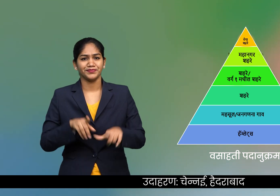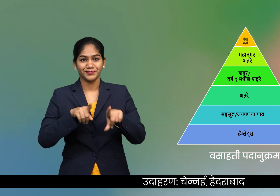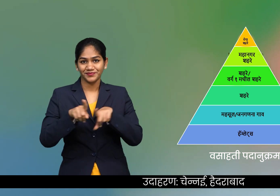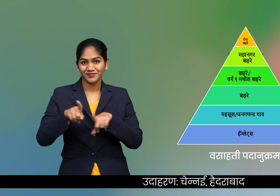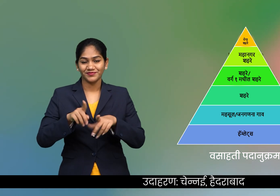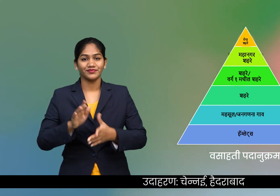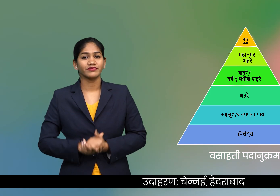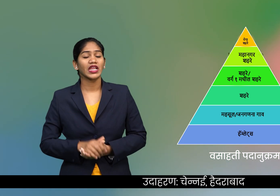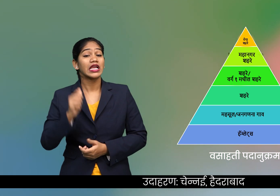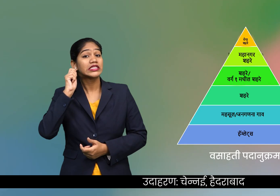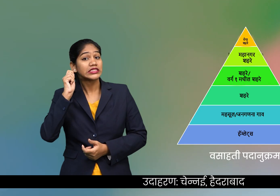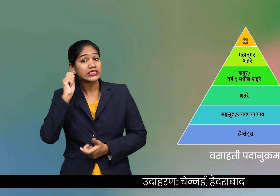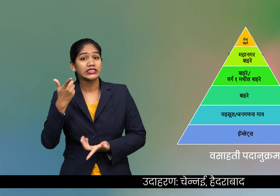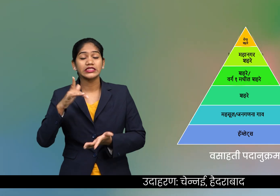उदाहरण चेन्नई, हैदराबाद.